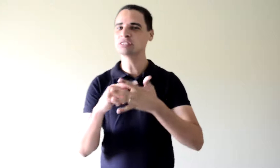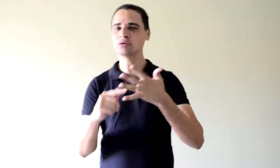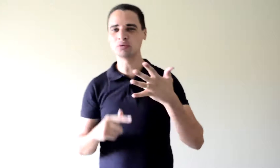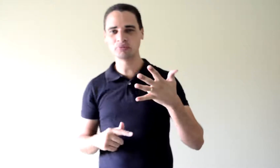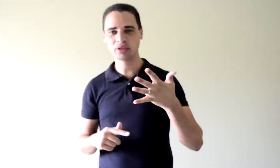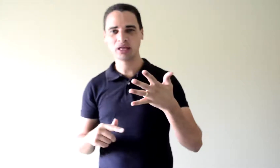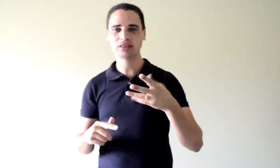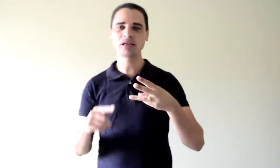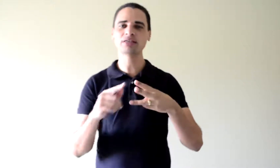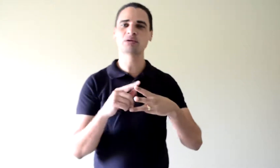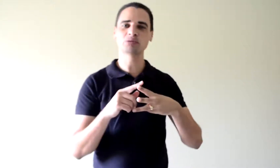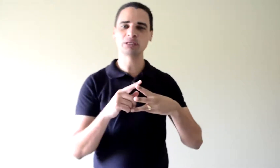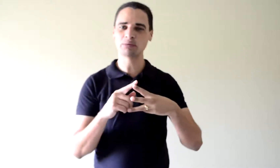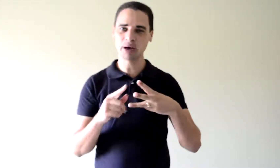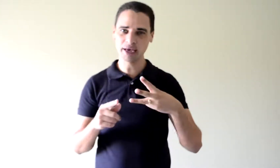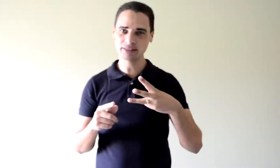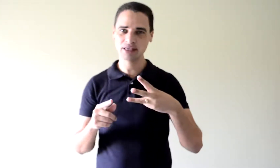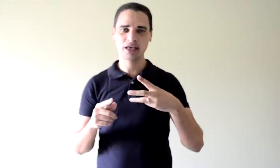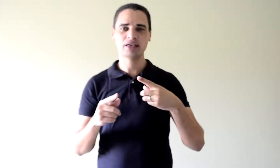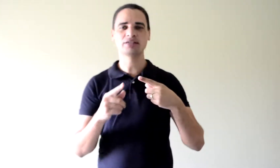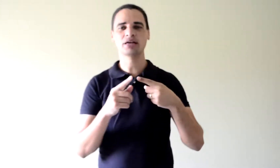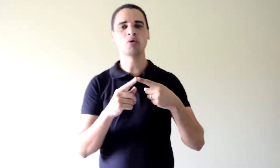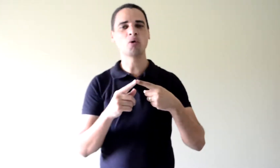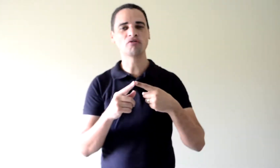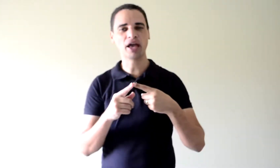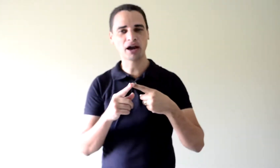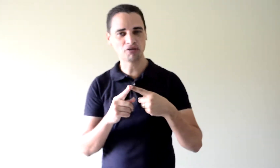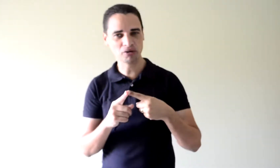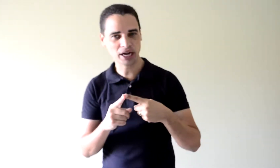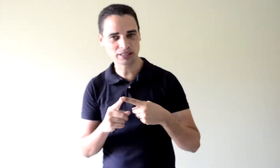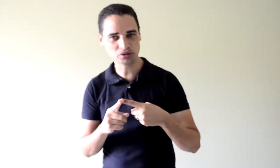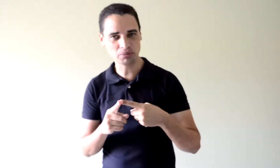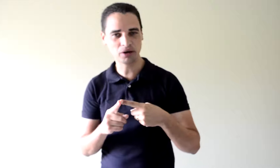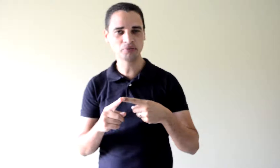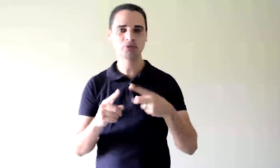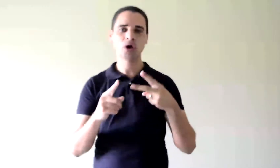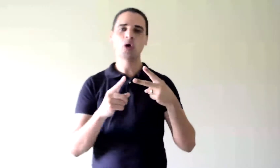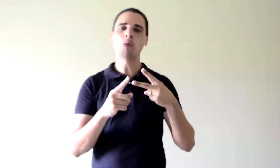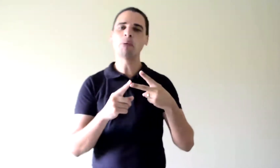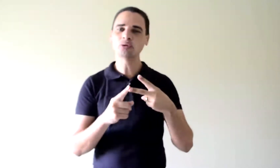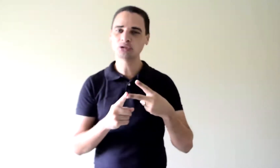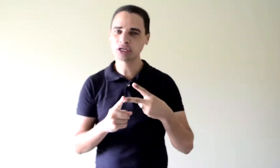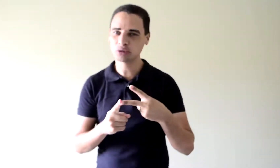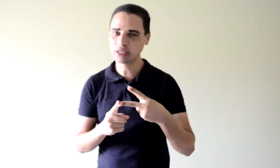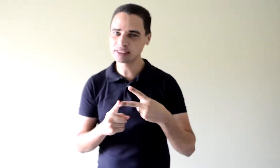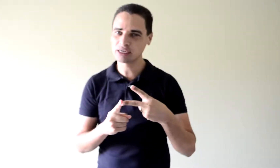5. 3 são os principais, que são a configuração de mão, o ponto de articulação